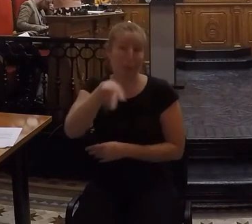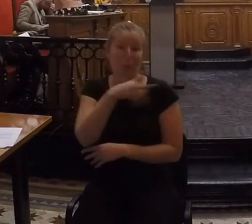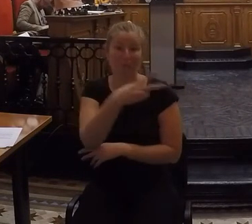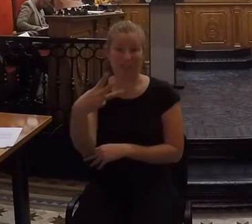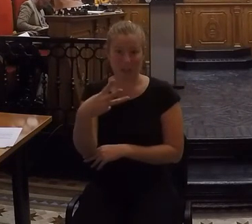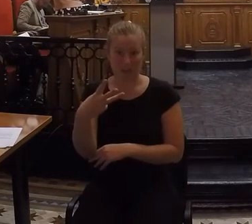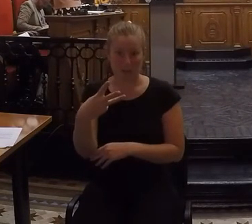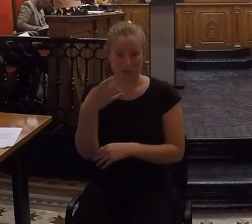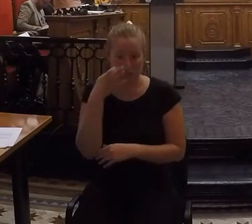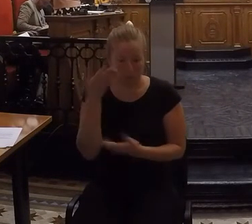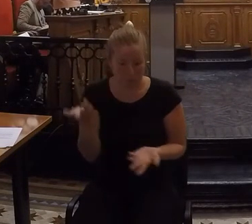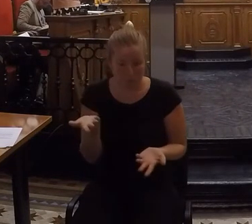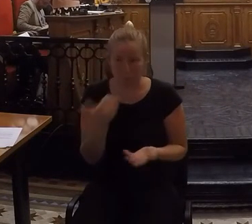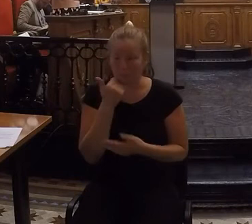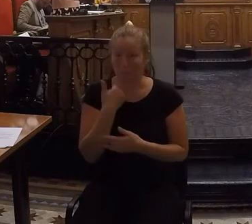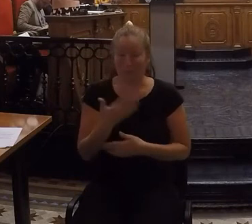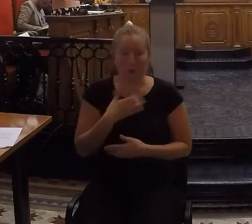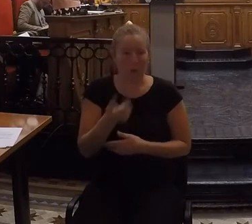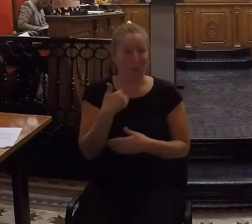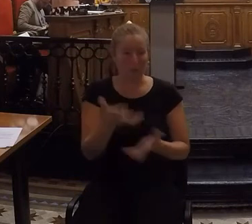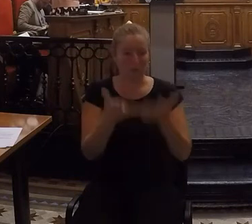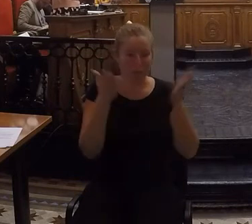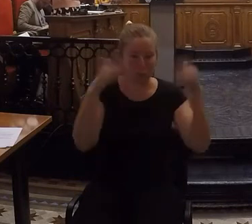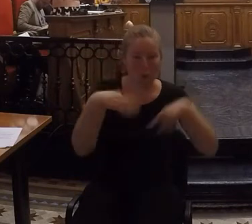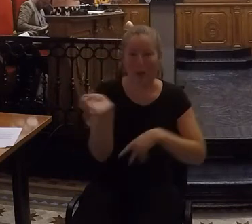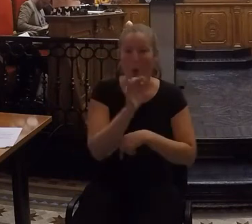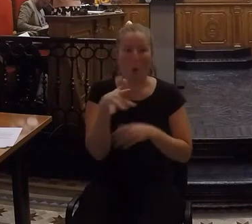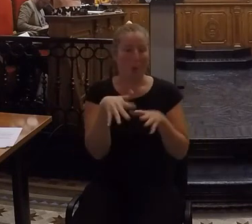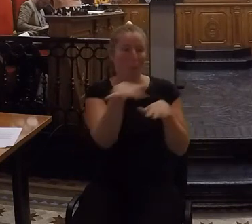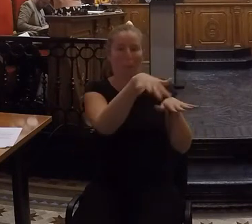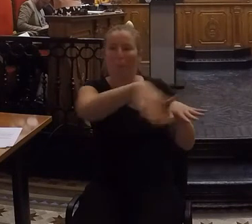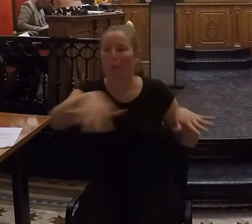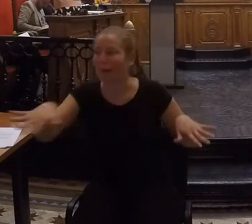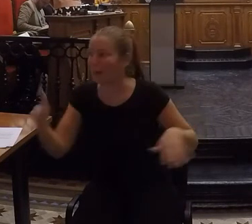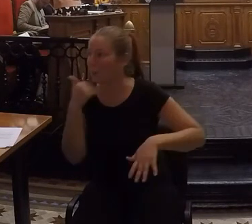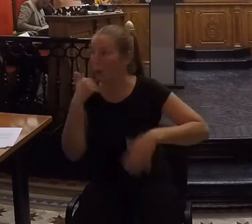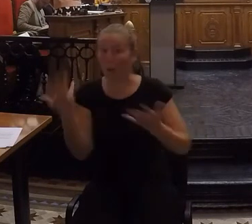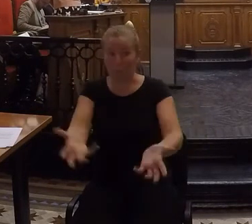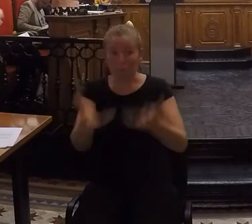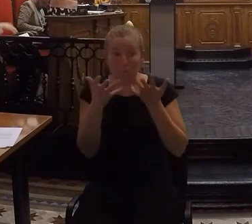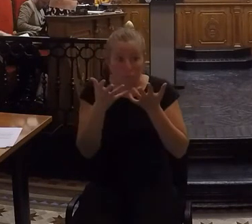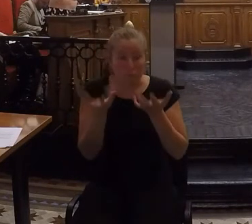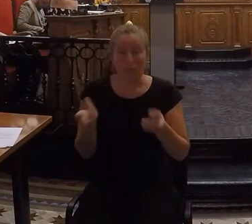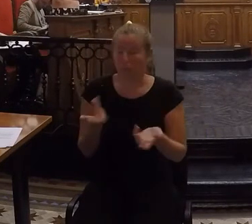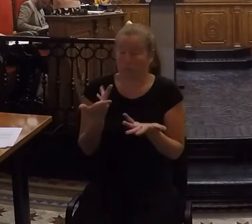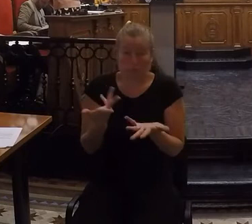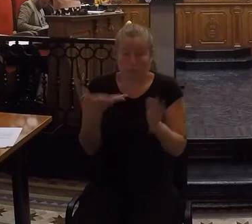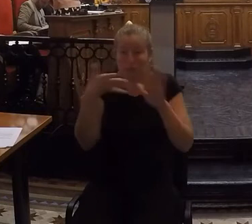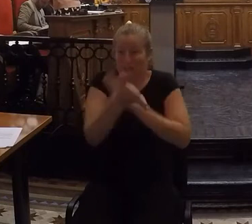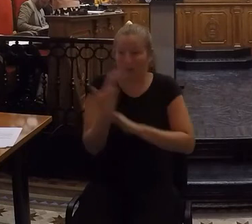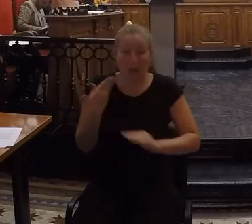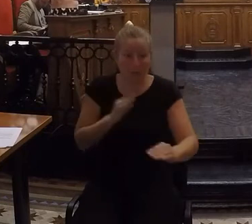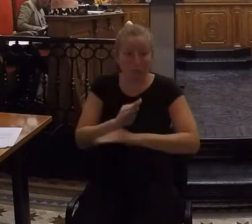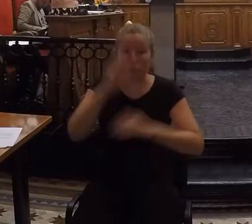los recibiera, sino para absolutamente todos los municipios que acuden a esos fondos y se les reconoce? No tienen que hacer esa